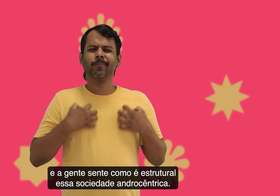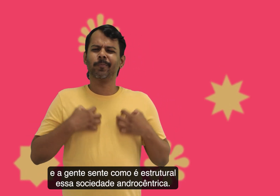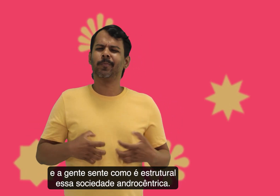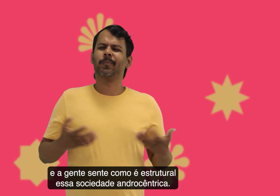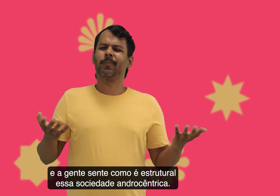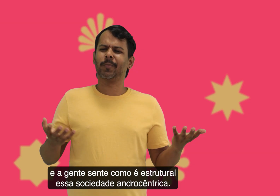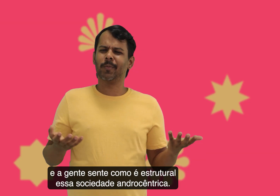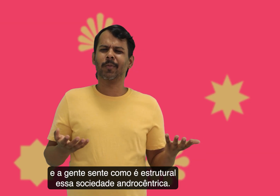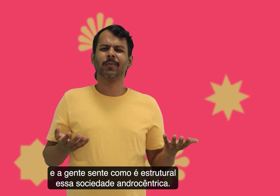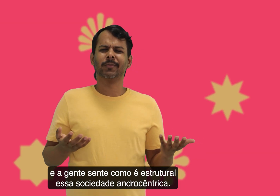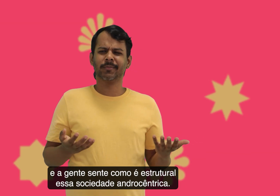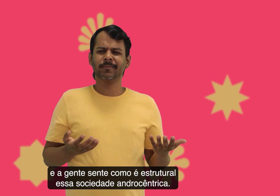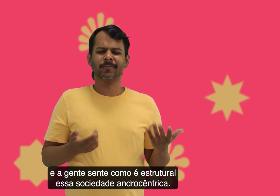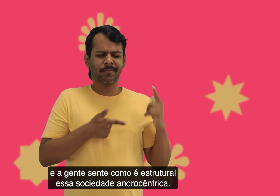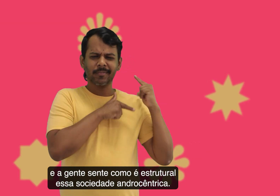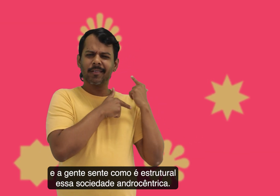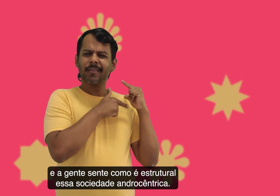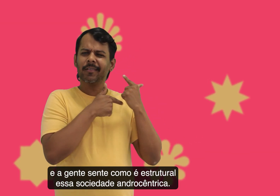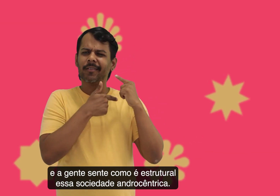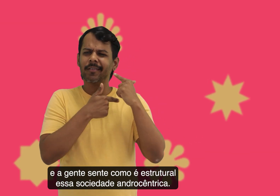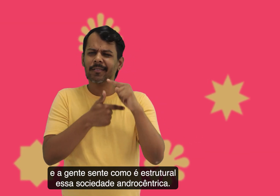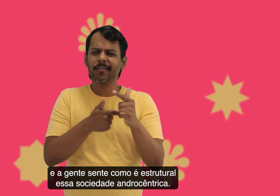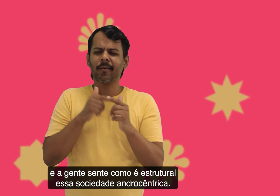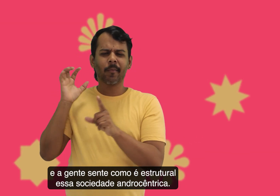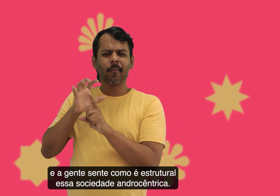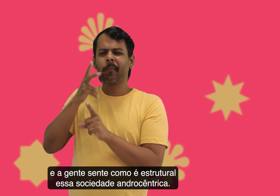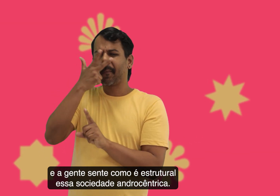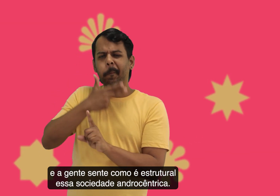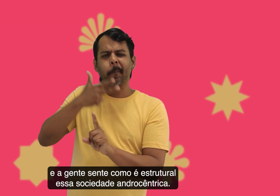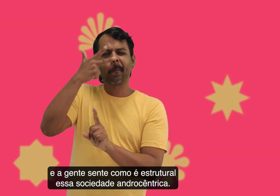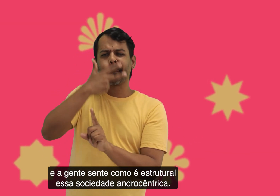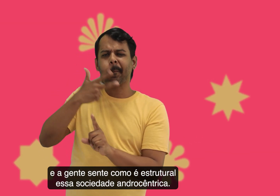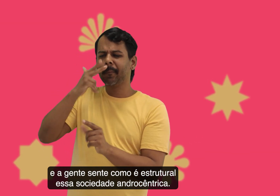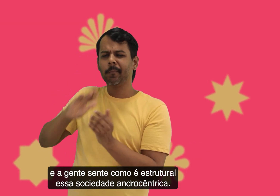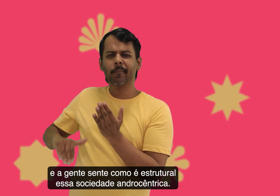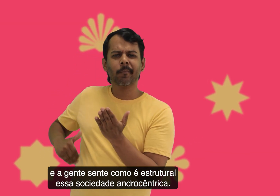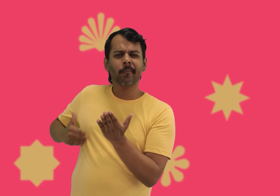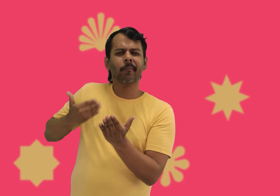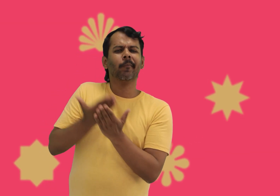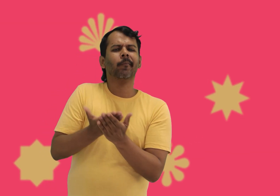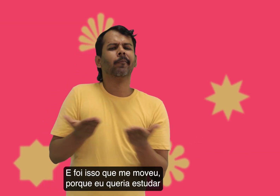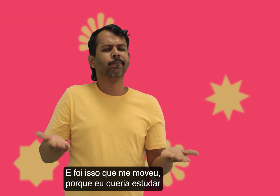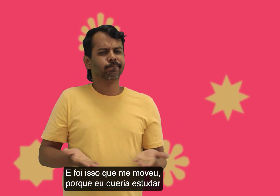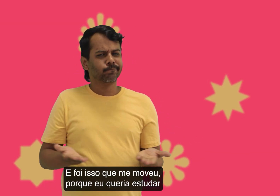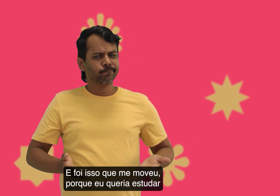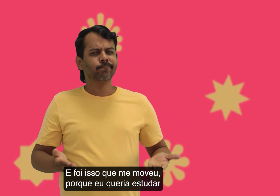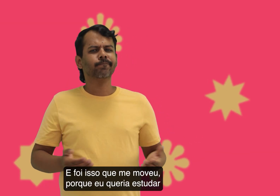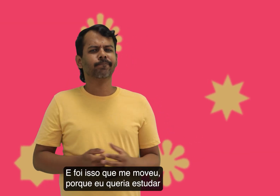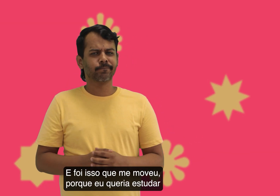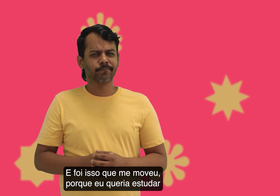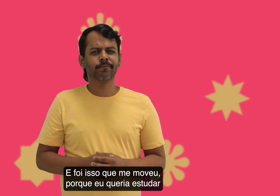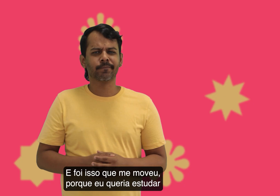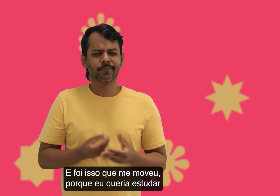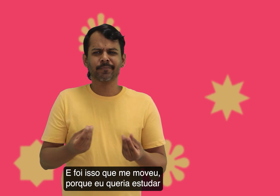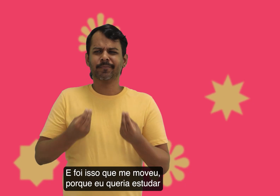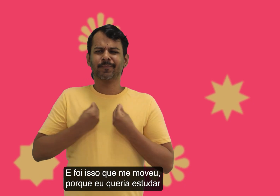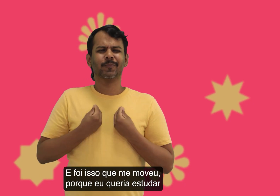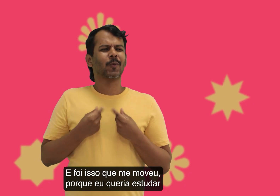gente sente como é estrutural, né? Essa sociedade androcêntrica, né? E foi isso que me moveu, porque